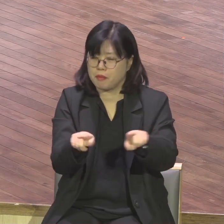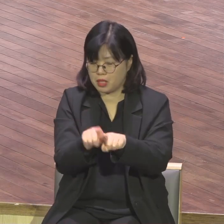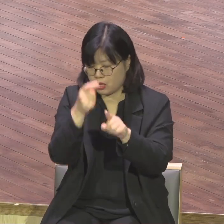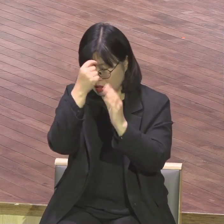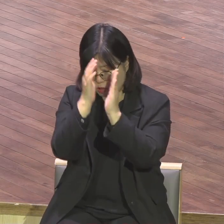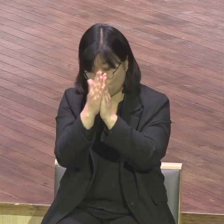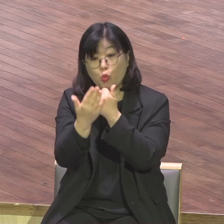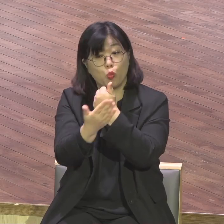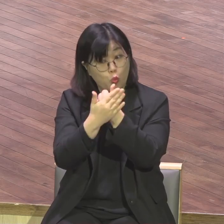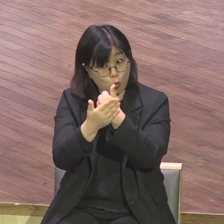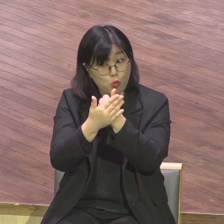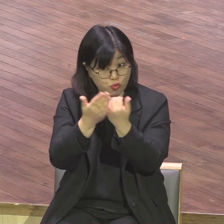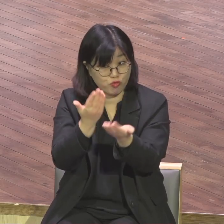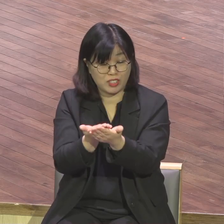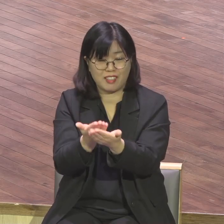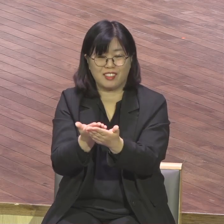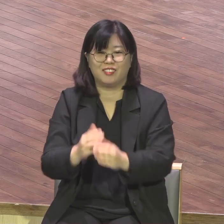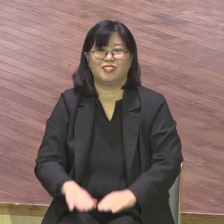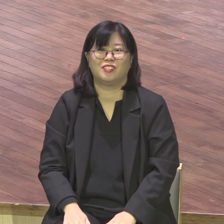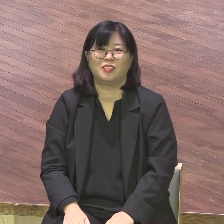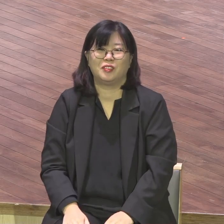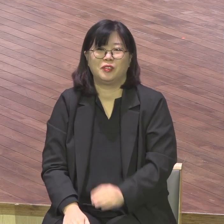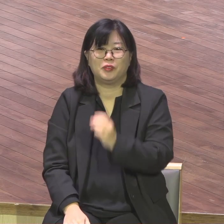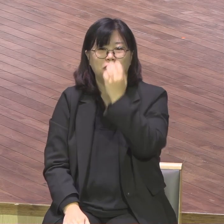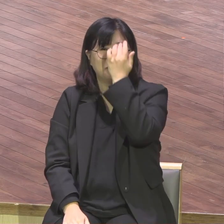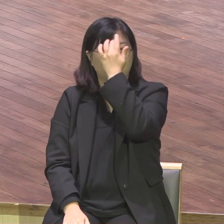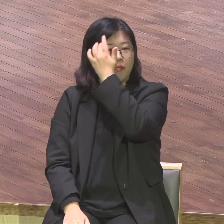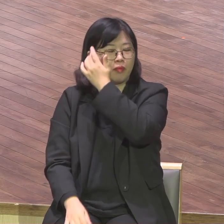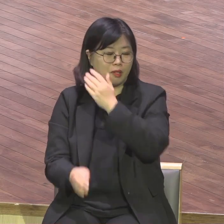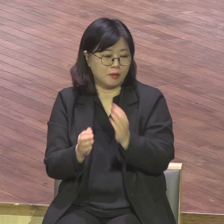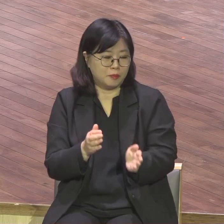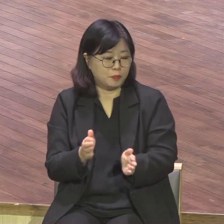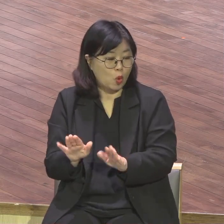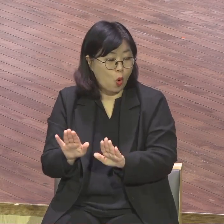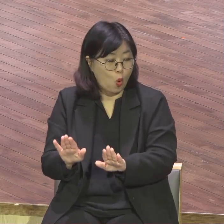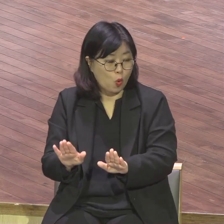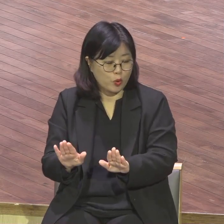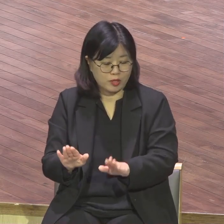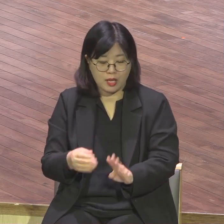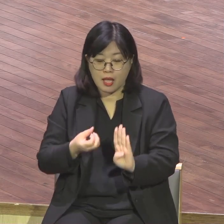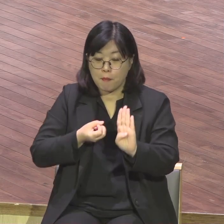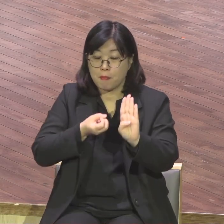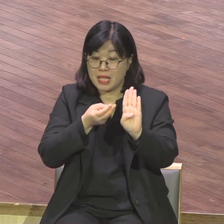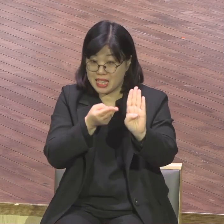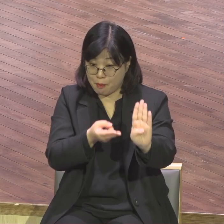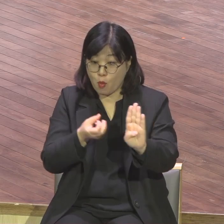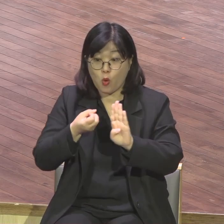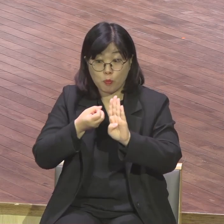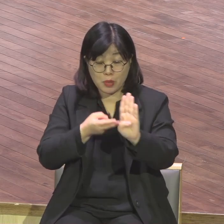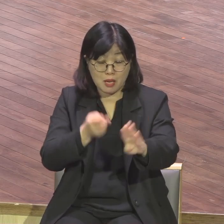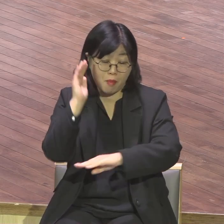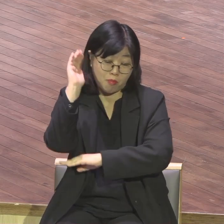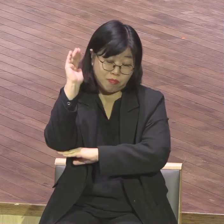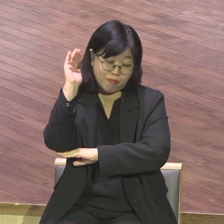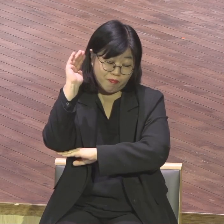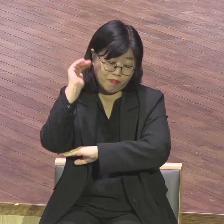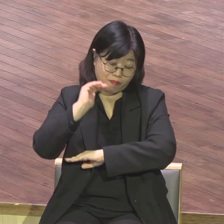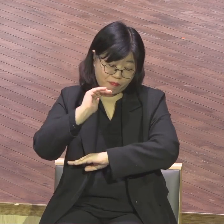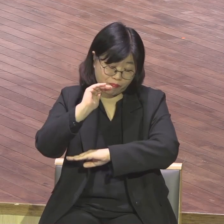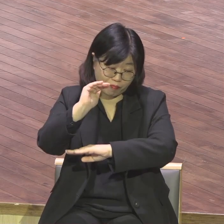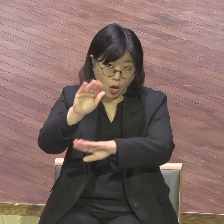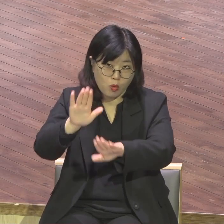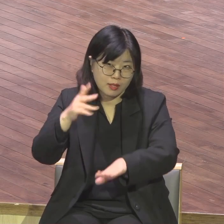매주일 빌립보서를 요즘 살펴보고 있는데 다음 주로 마무리를 하겠습니다. 사도 바울이